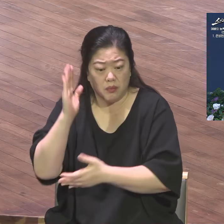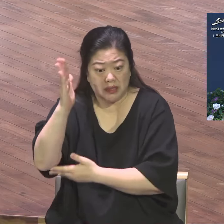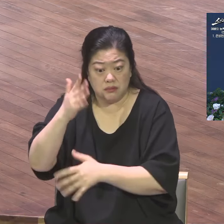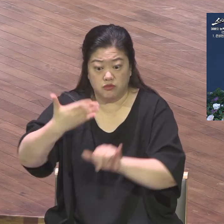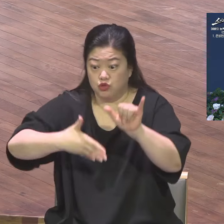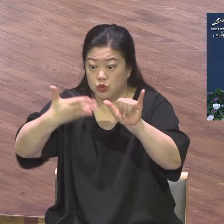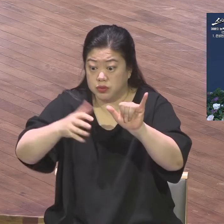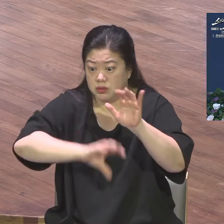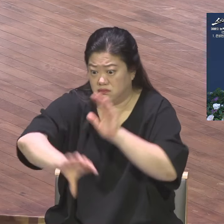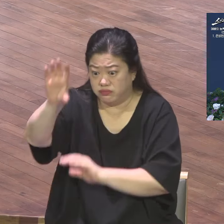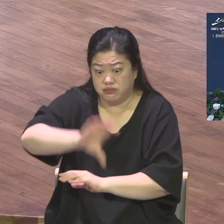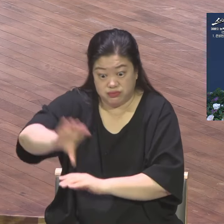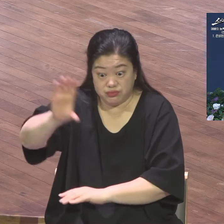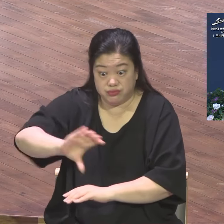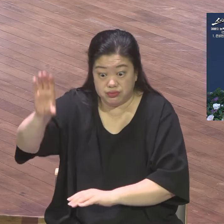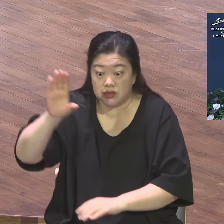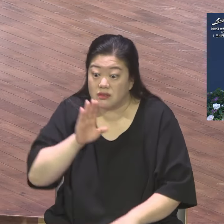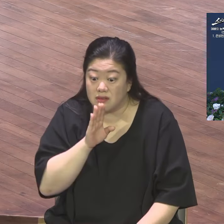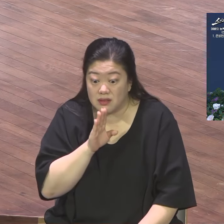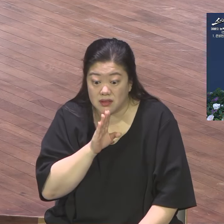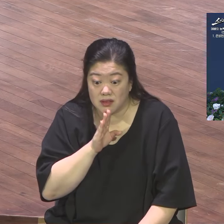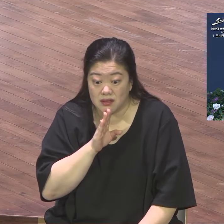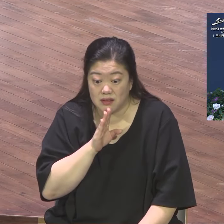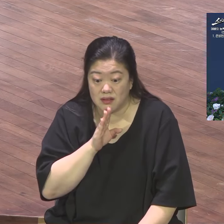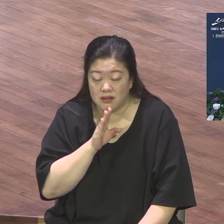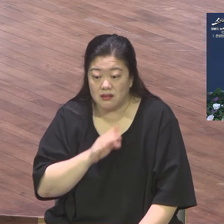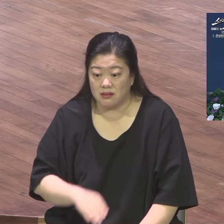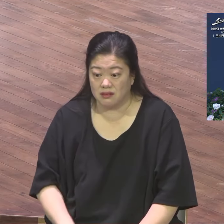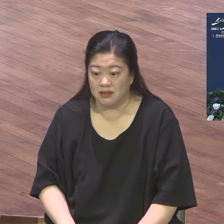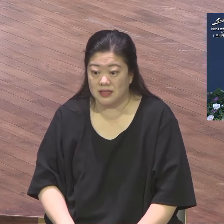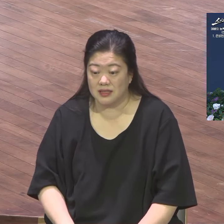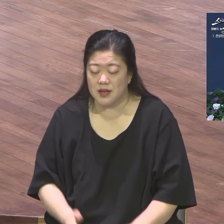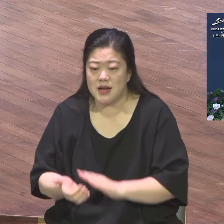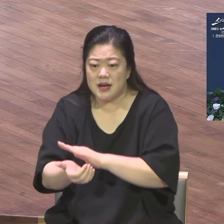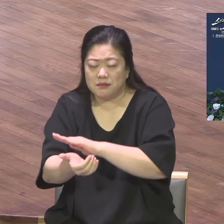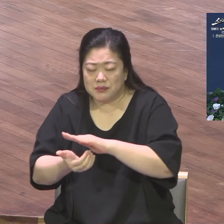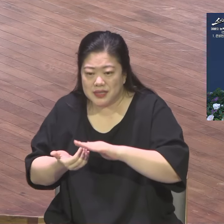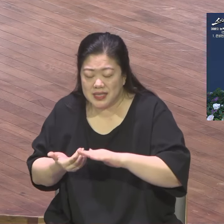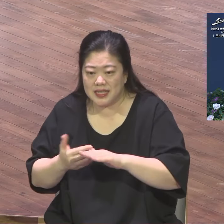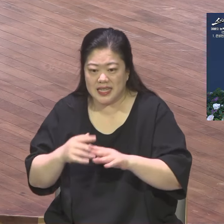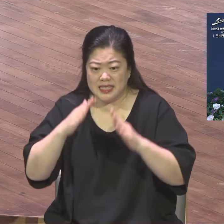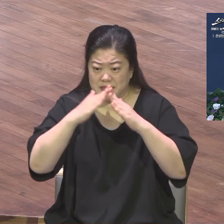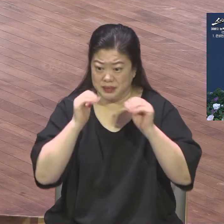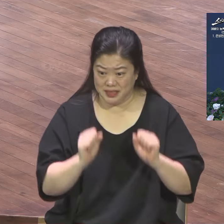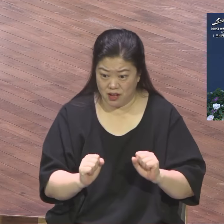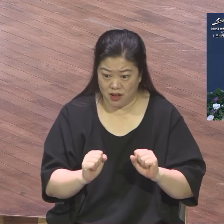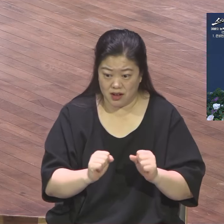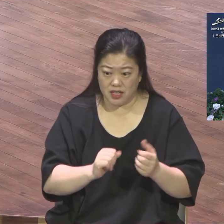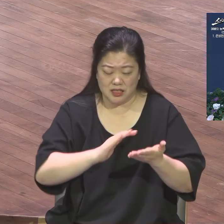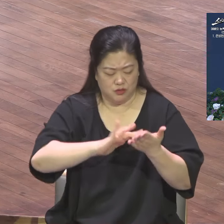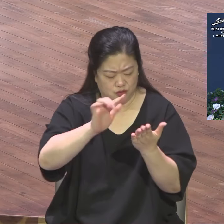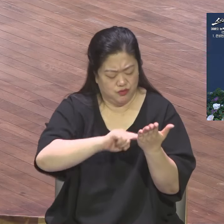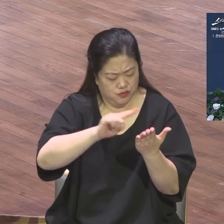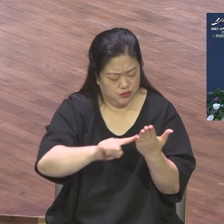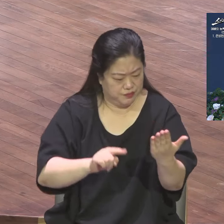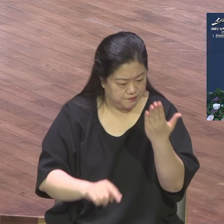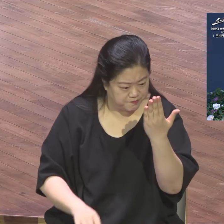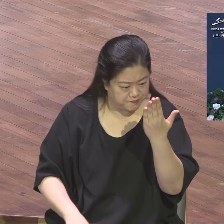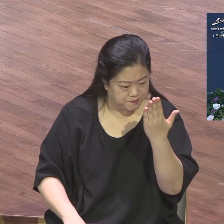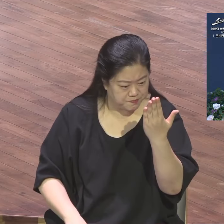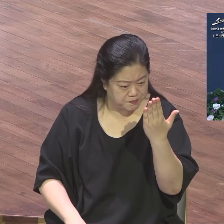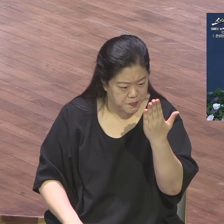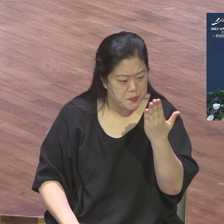그렇게 볼 수 있잖아요. 예배 전에 다 기도를 좀. 그 5분 전에는 전자올게 올립니다. 5분